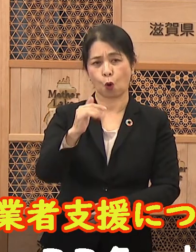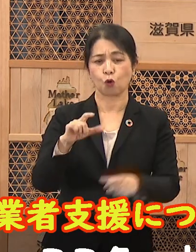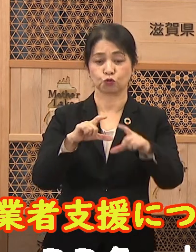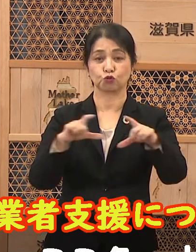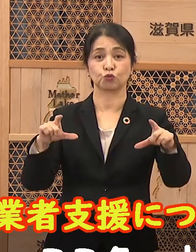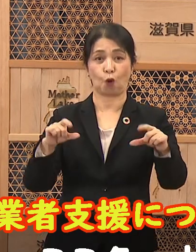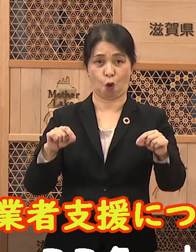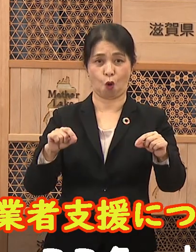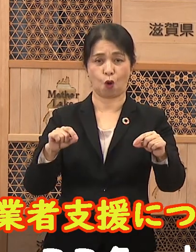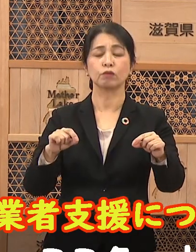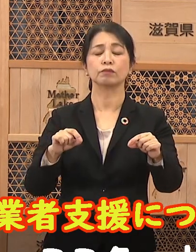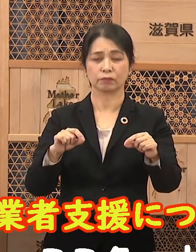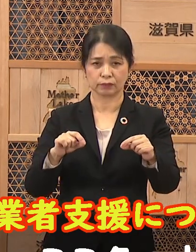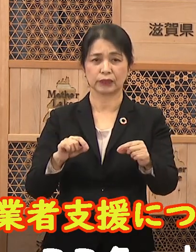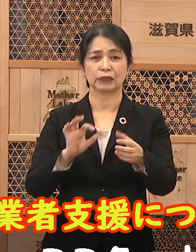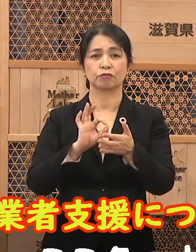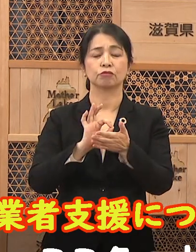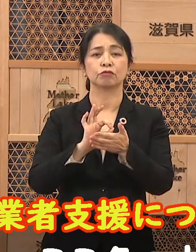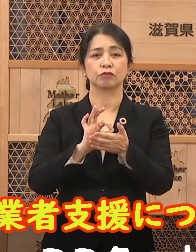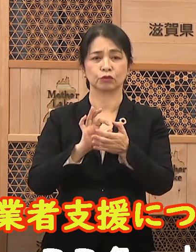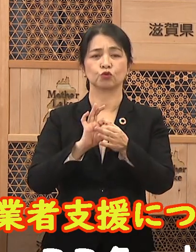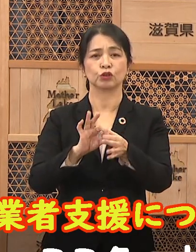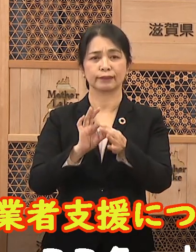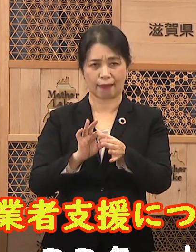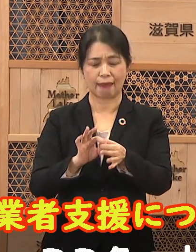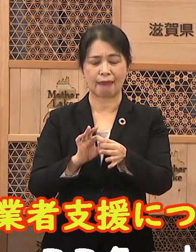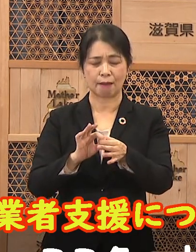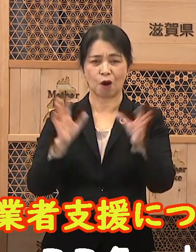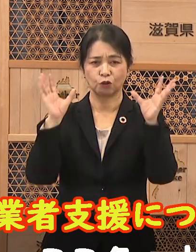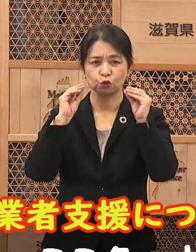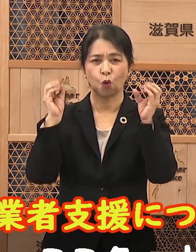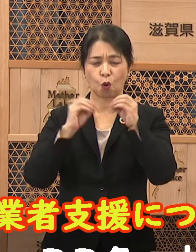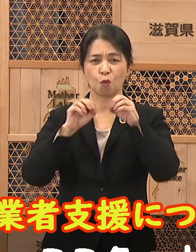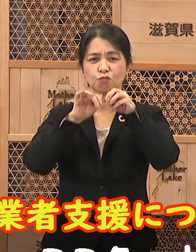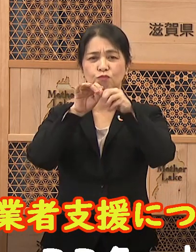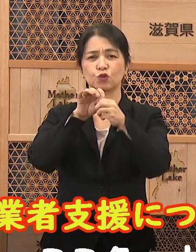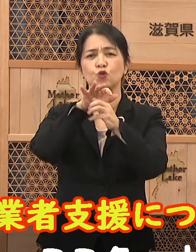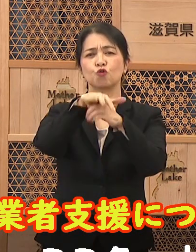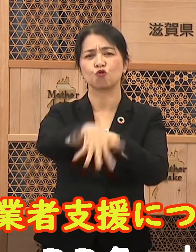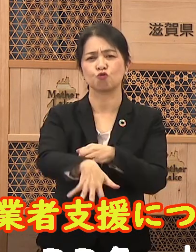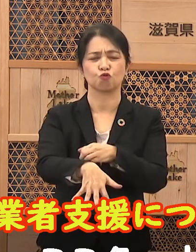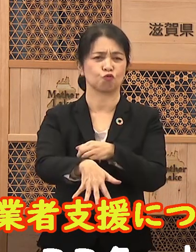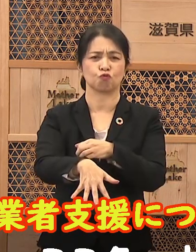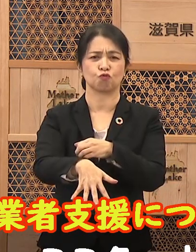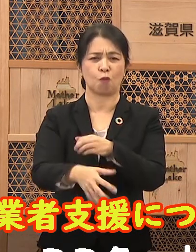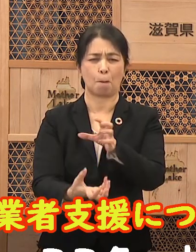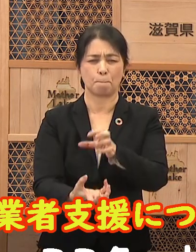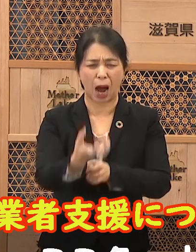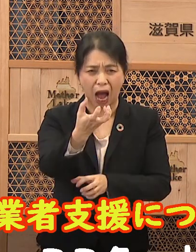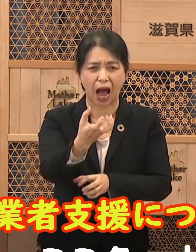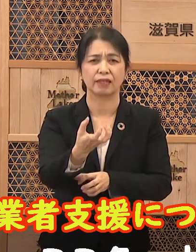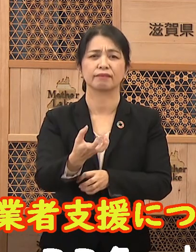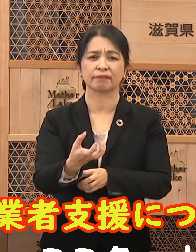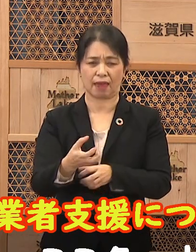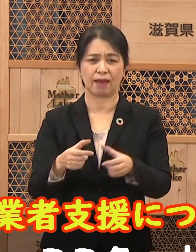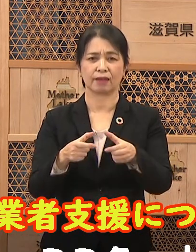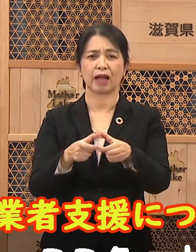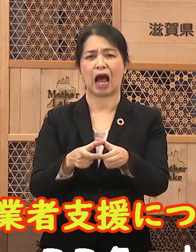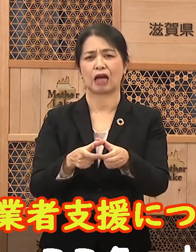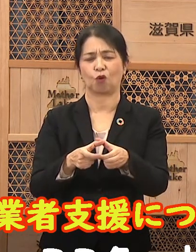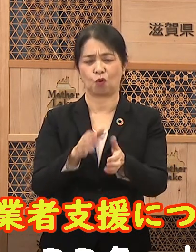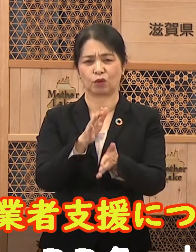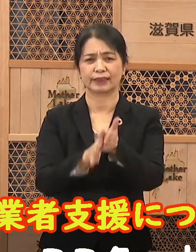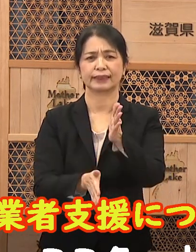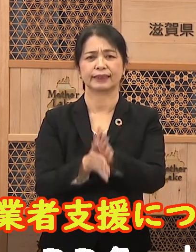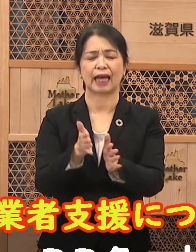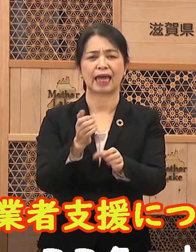ては、情報流出の事案が発生いたしまして、カードの再発行のお願いを